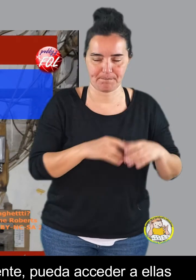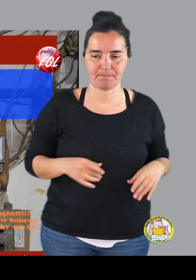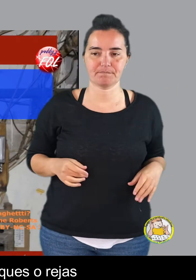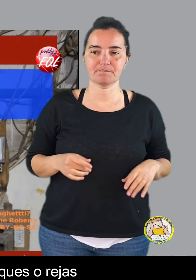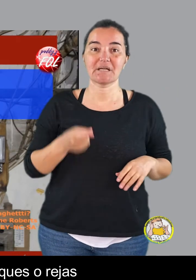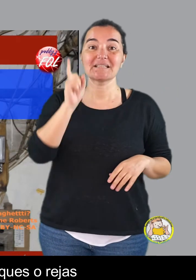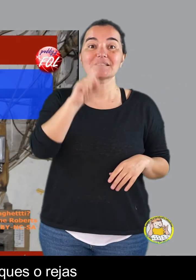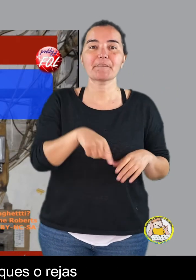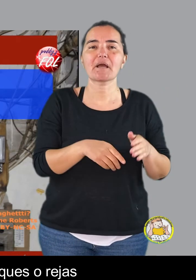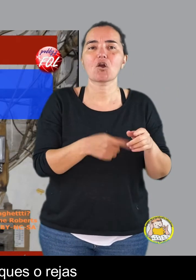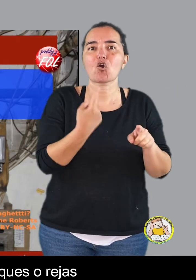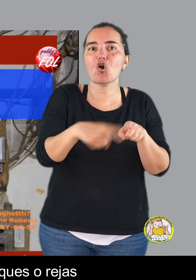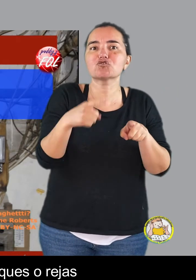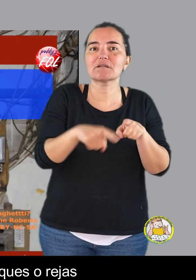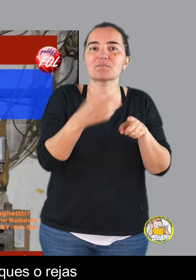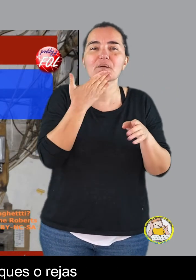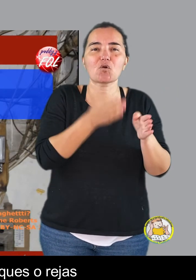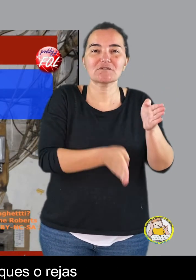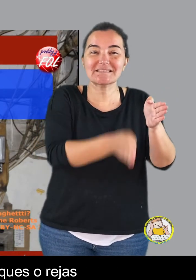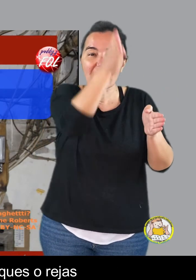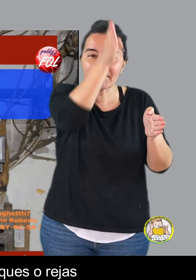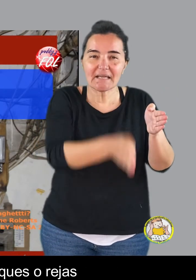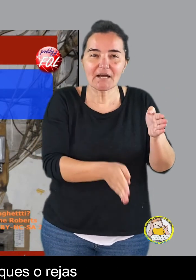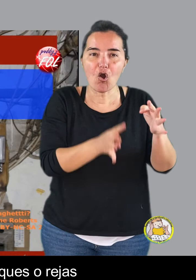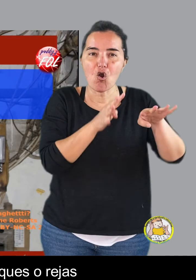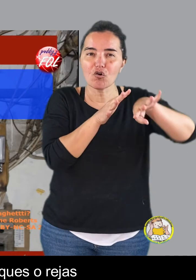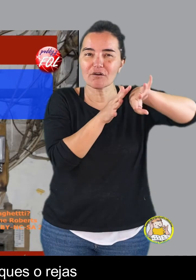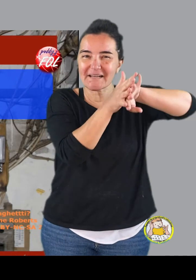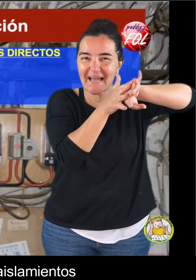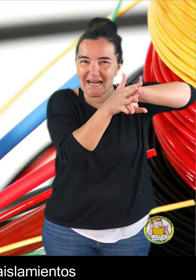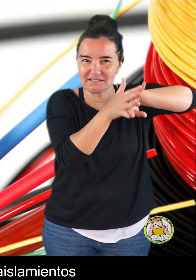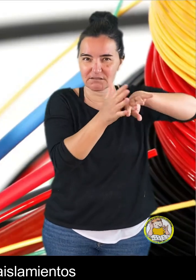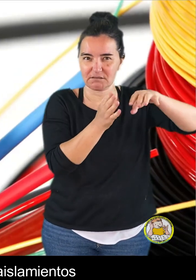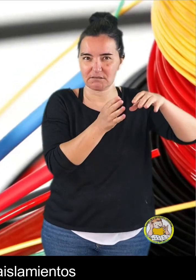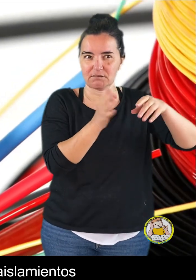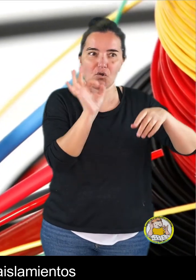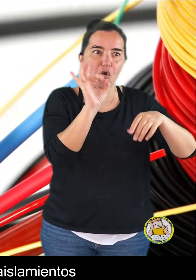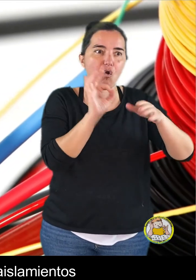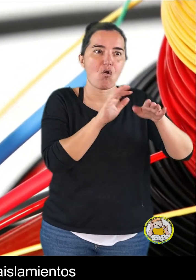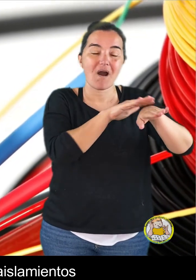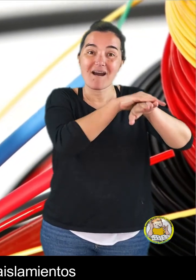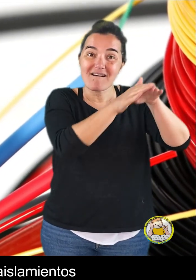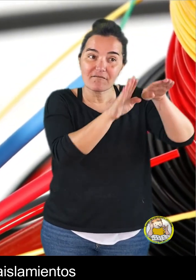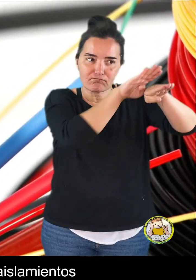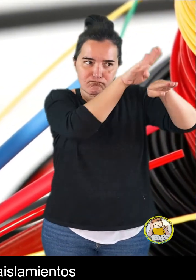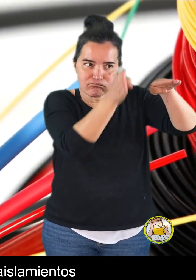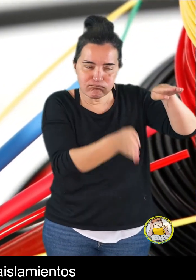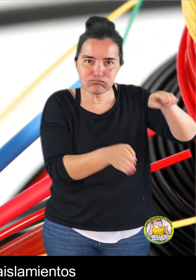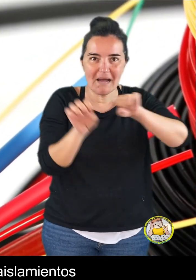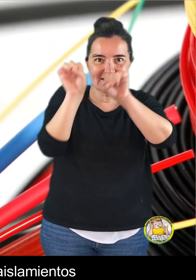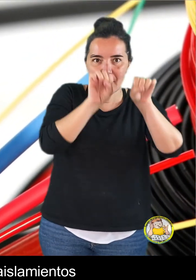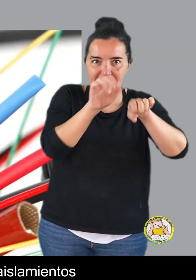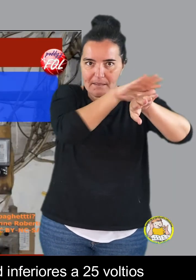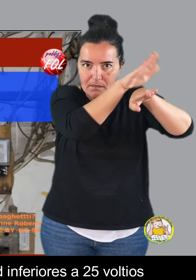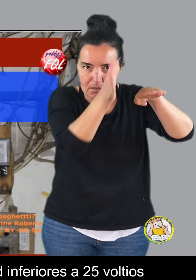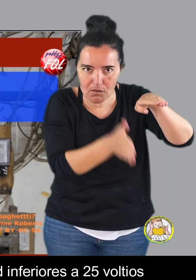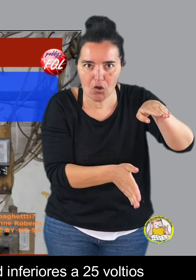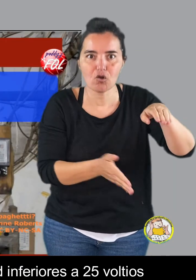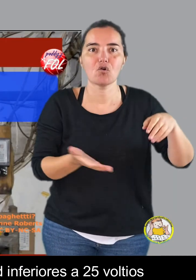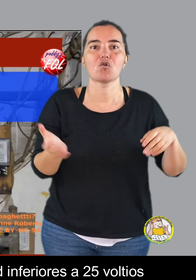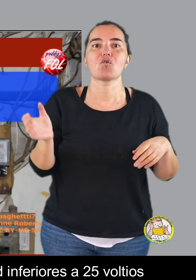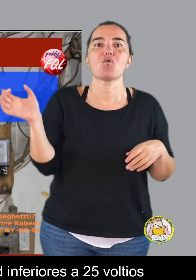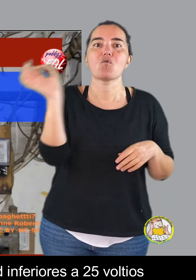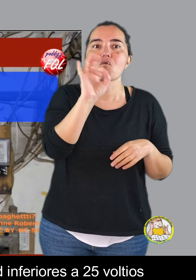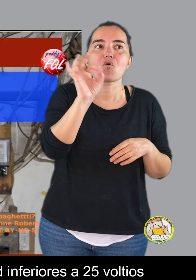a ellas. Interponer obstáculos como tabiques o rejas. Recubrir las partes activas con aislamientos. Se